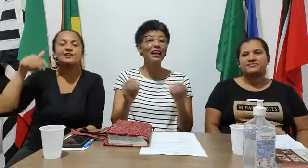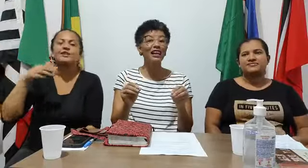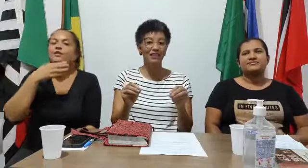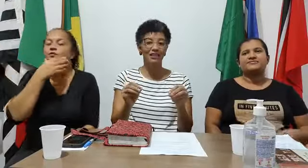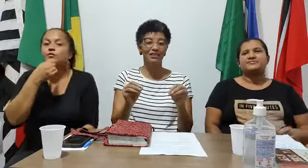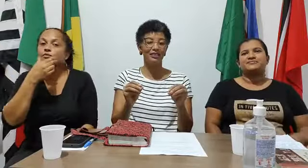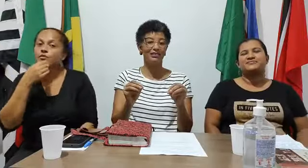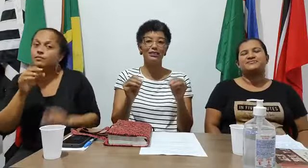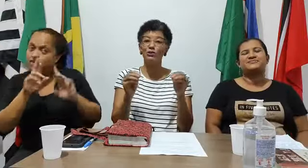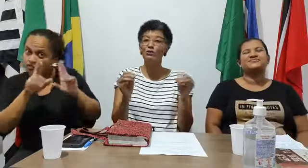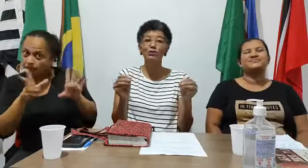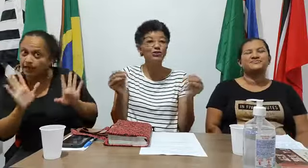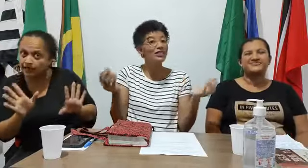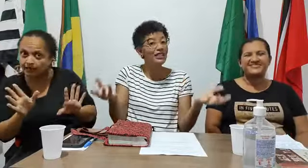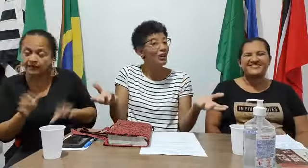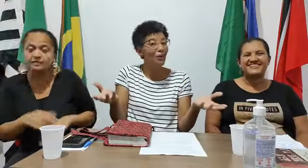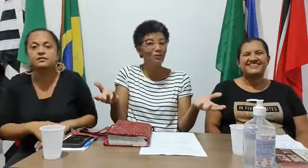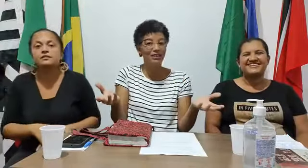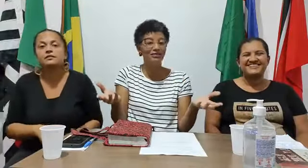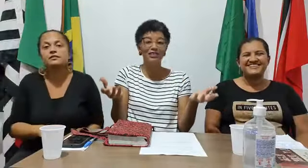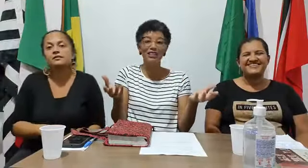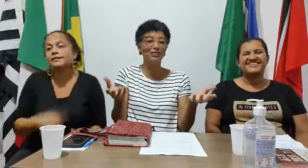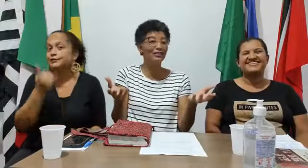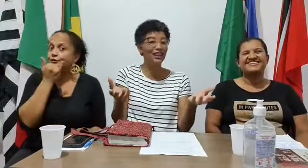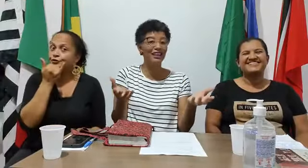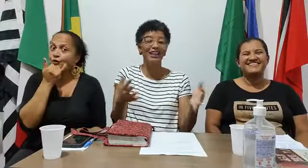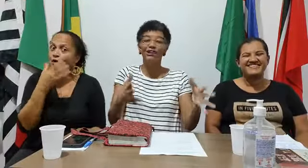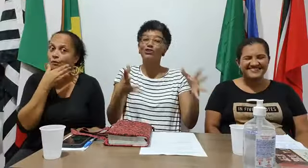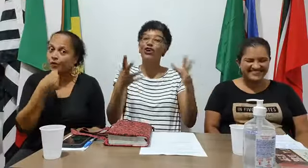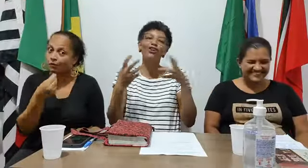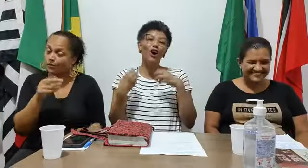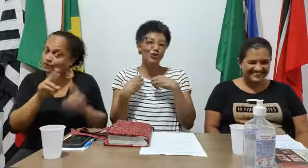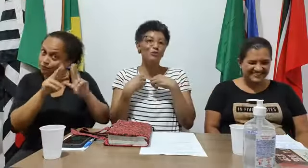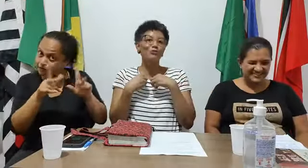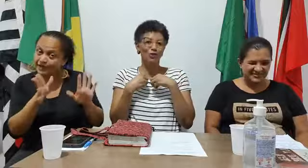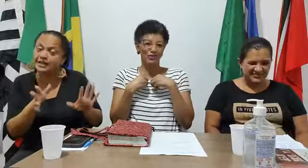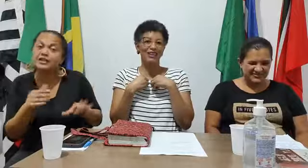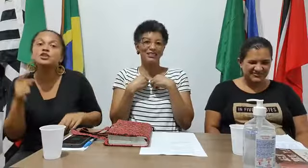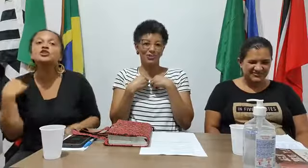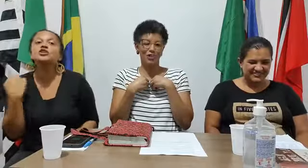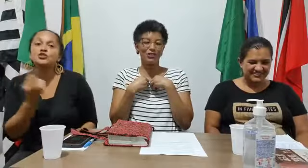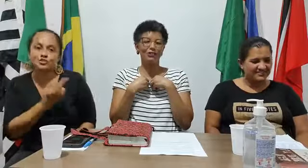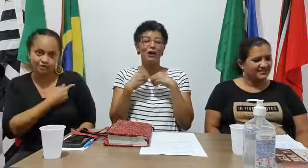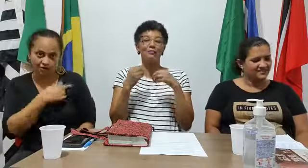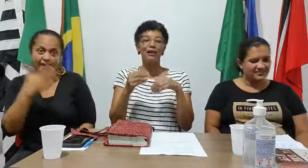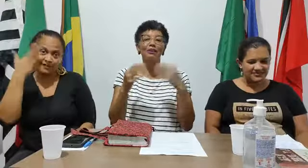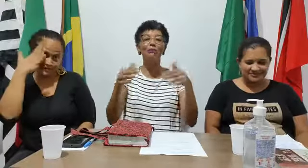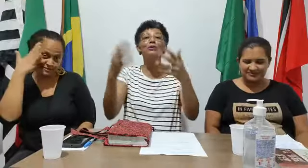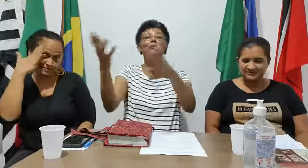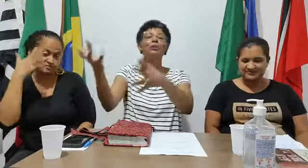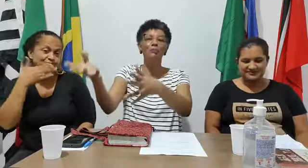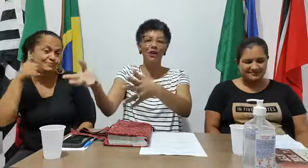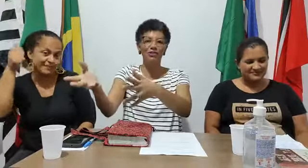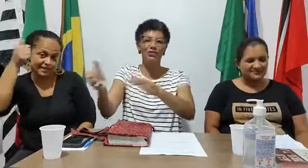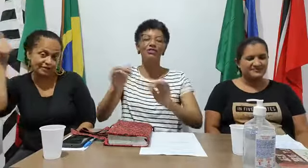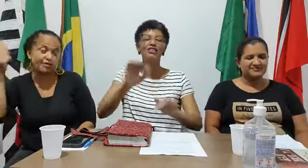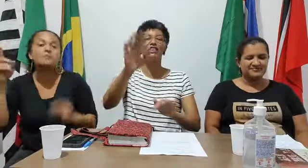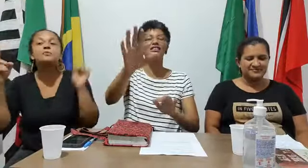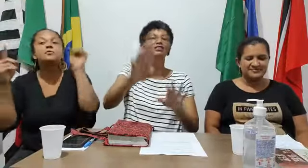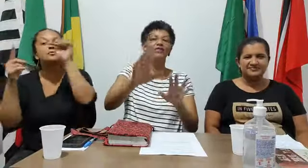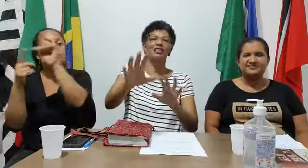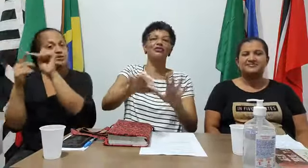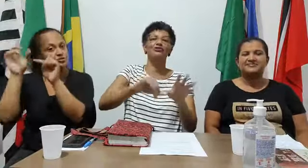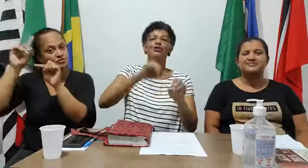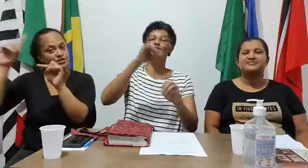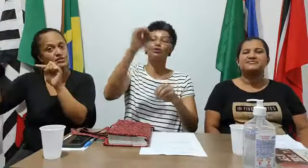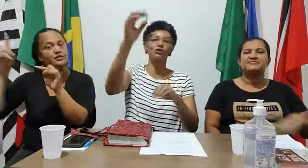não têm. Sinto muito dizer, homens, vocês não têm. Só nós somos dotados disso para cumprir o propósito. Vocês